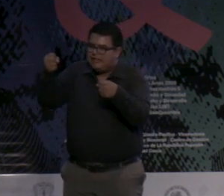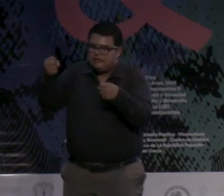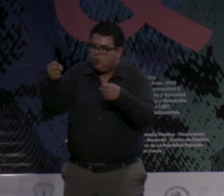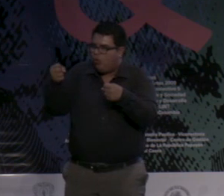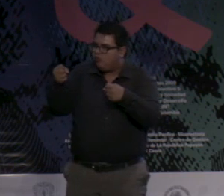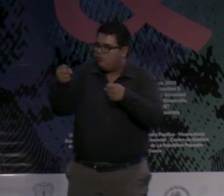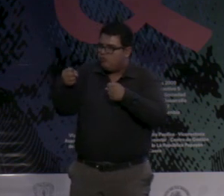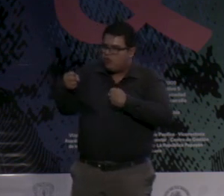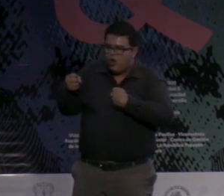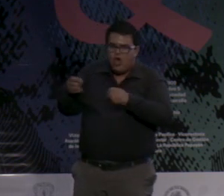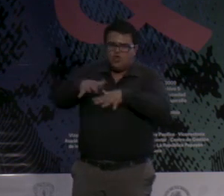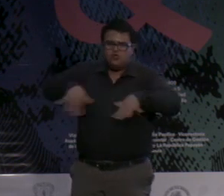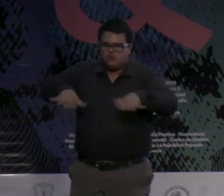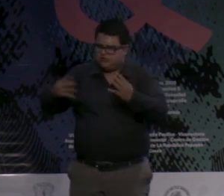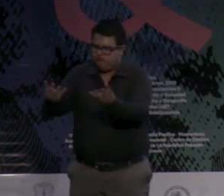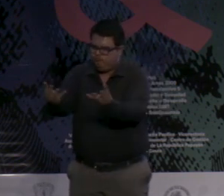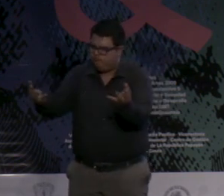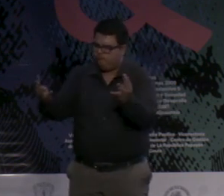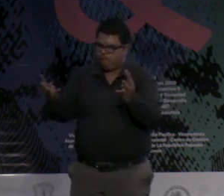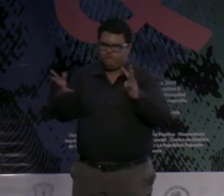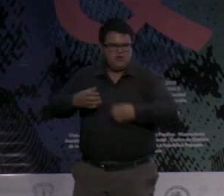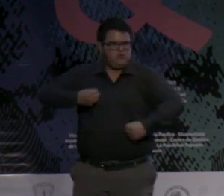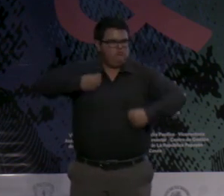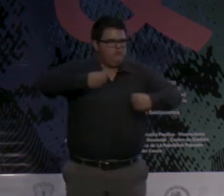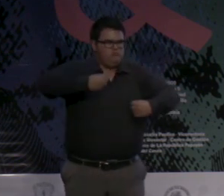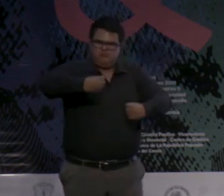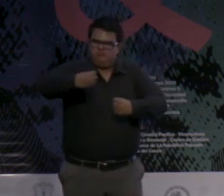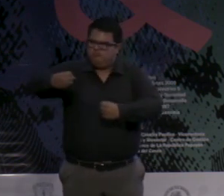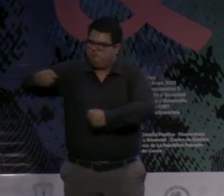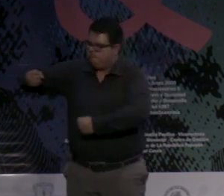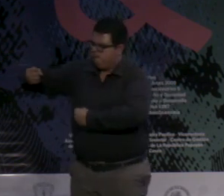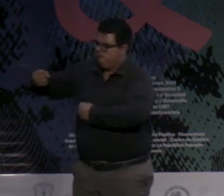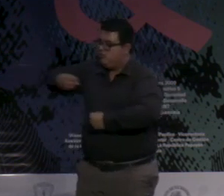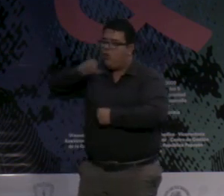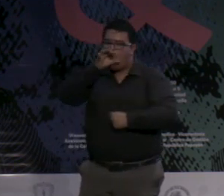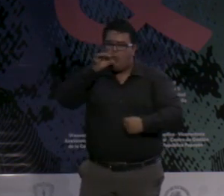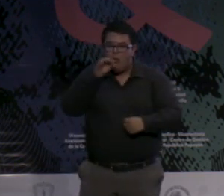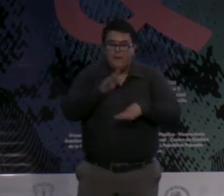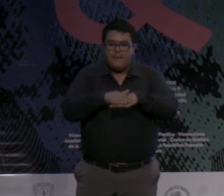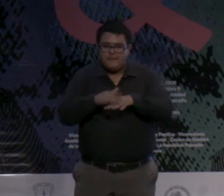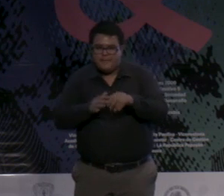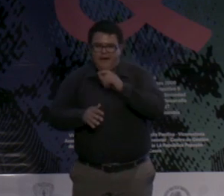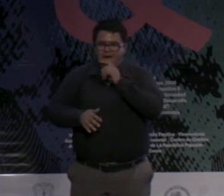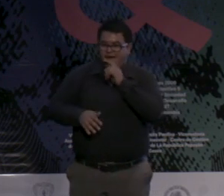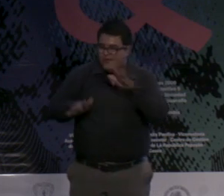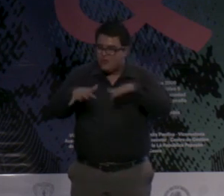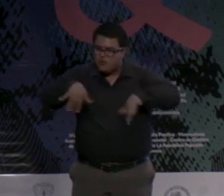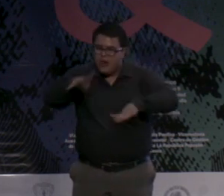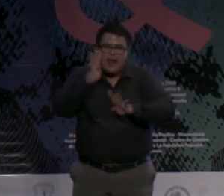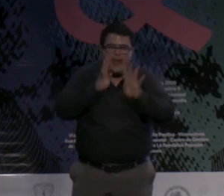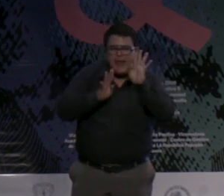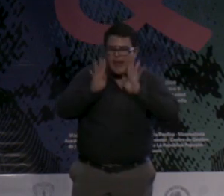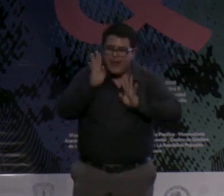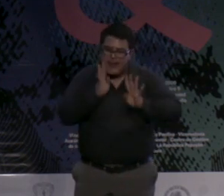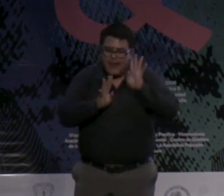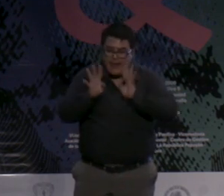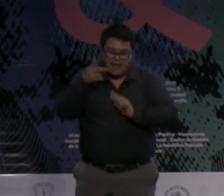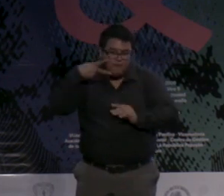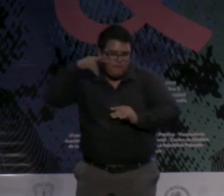puedan volver a bloquear la ciudad. Haussmann emprendió un plan de alcaldía que llamó embellecimiento estratégico,